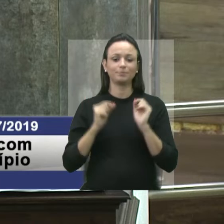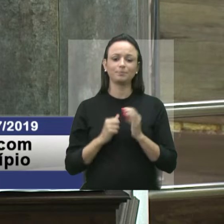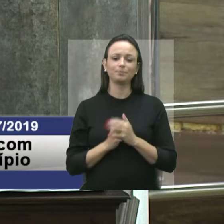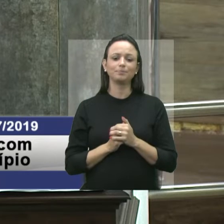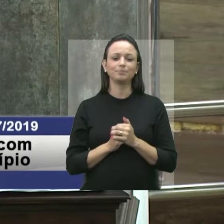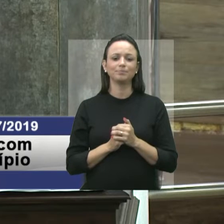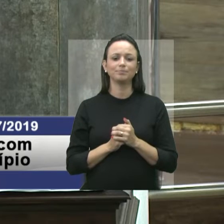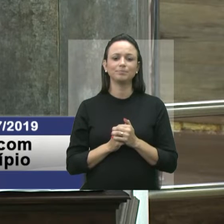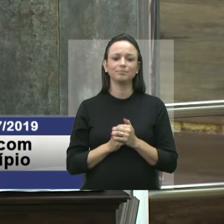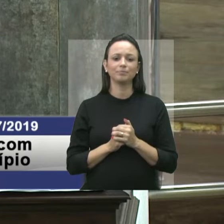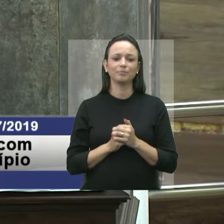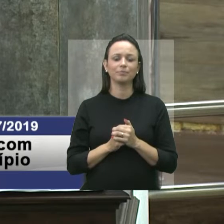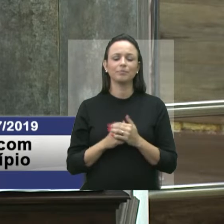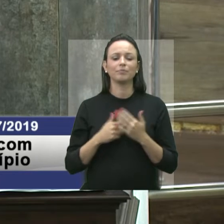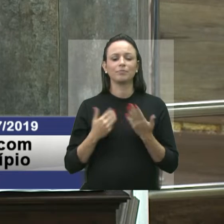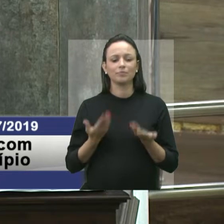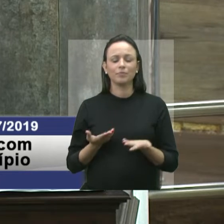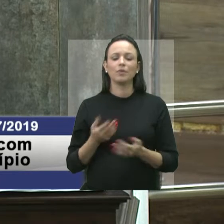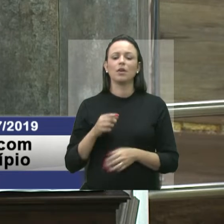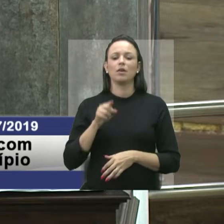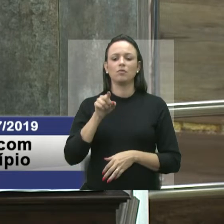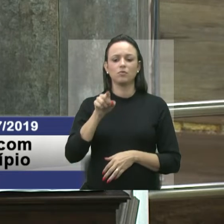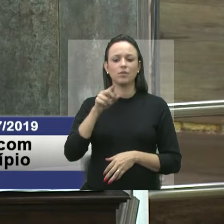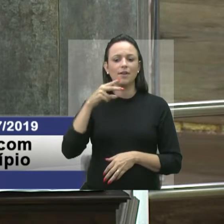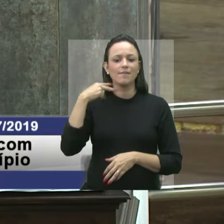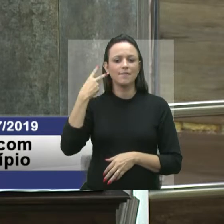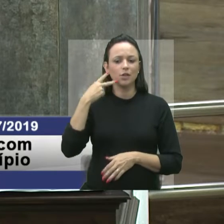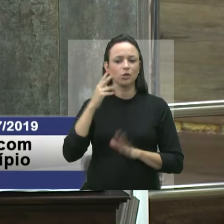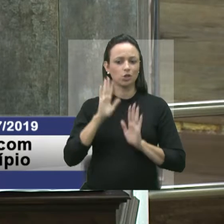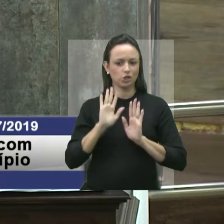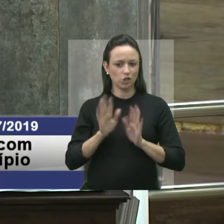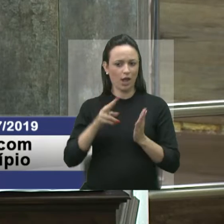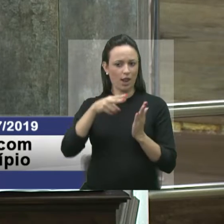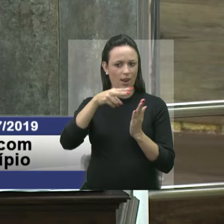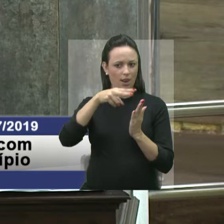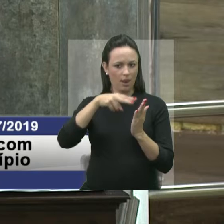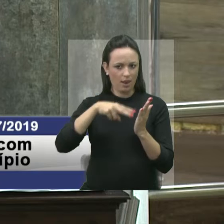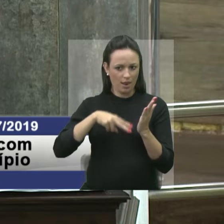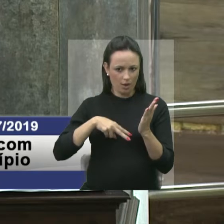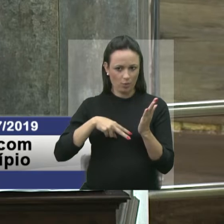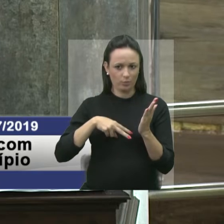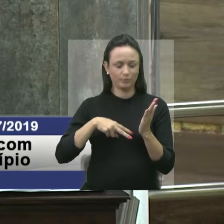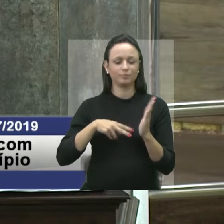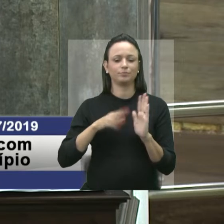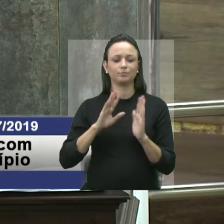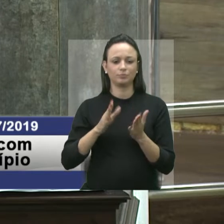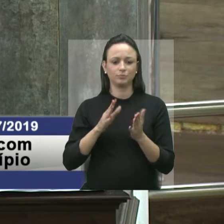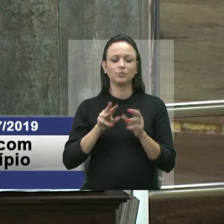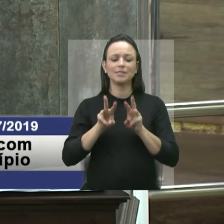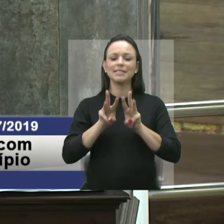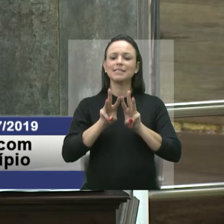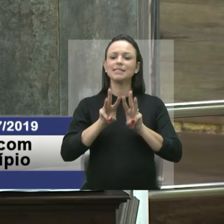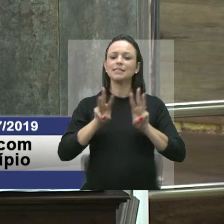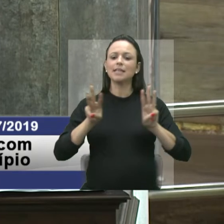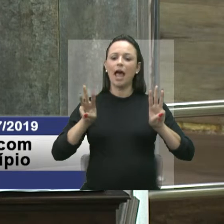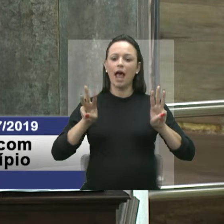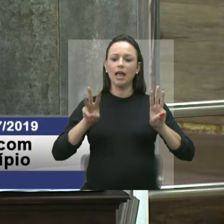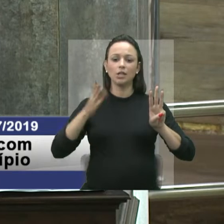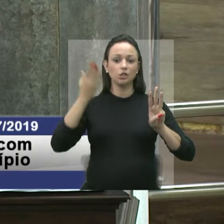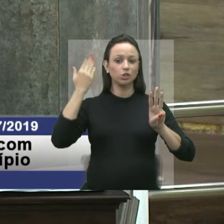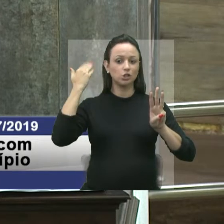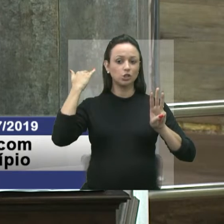Como a Vossa Excelência já citou, nós demos no primeiro passo, através do site oficial da